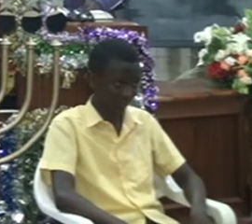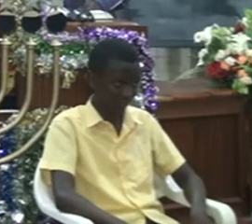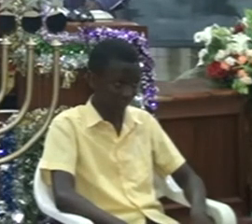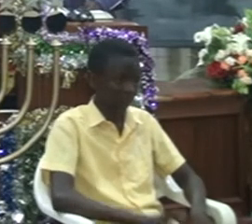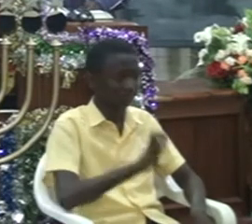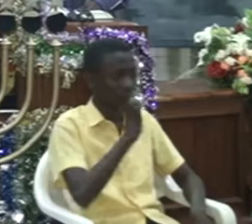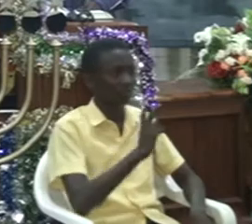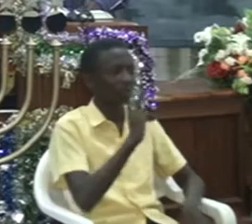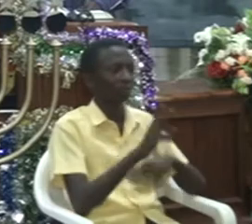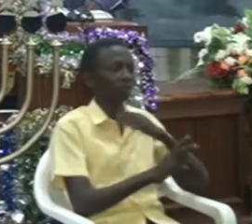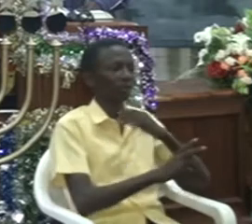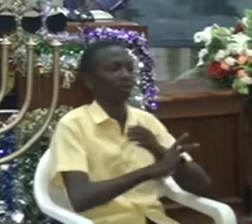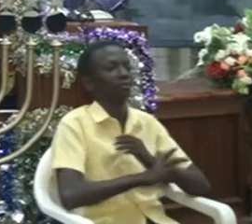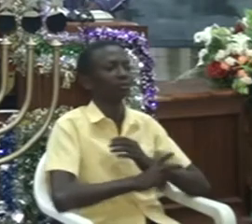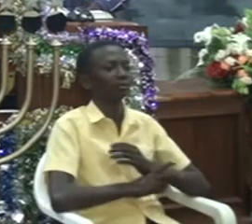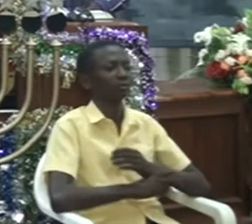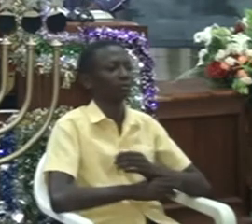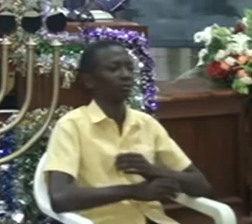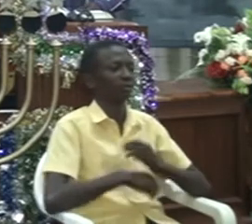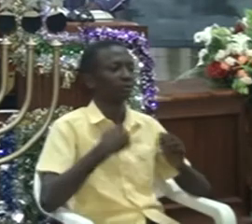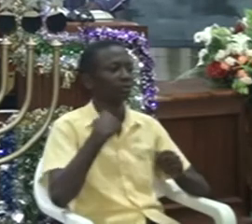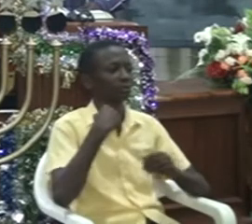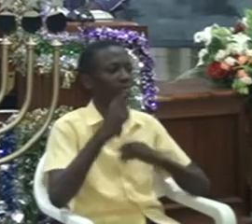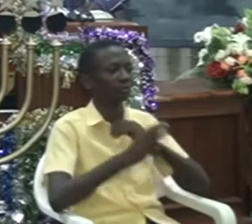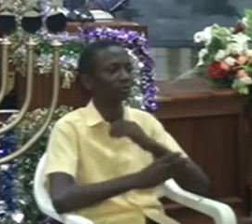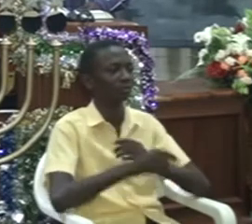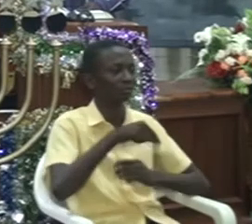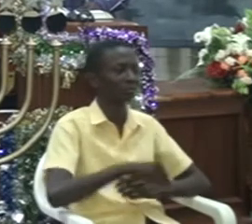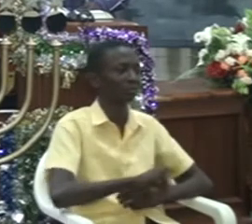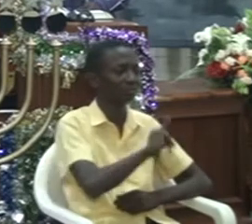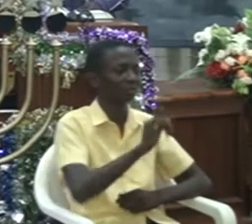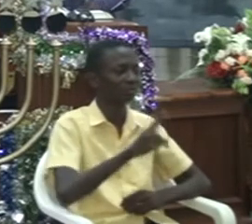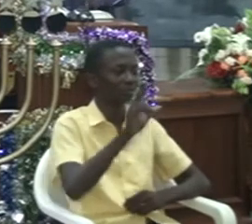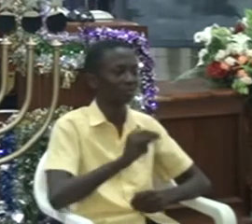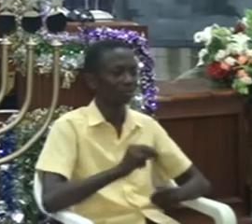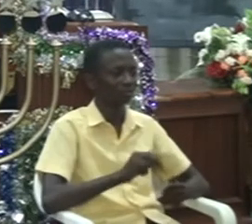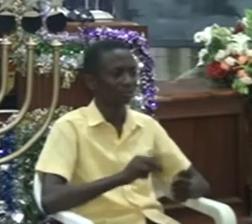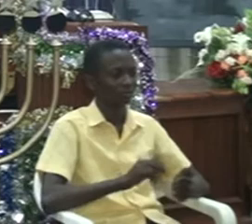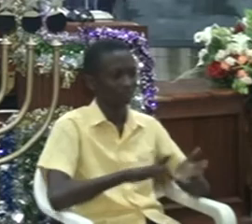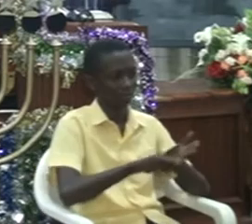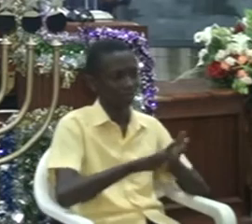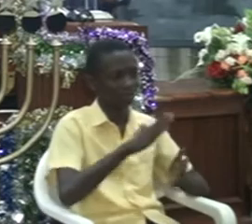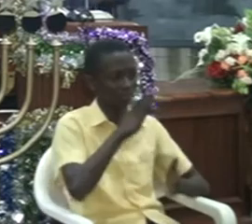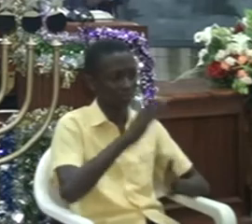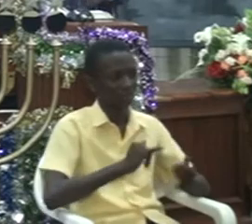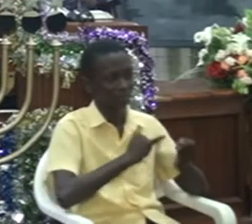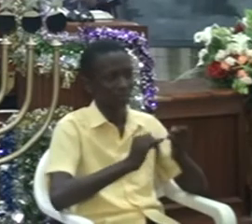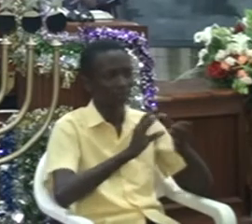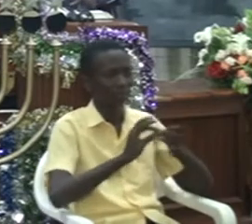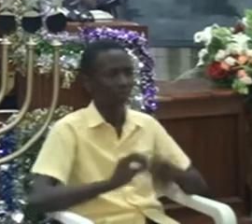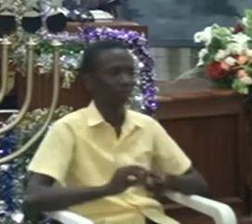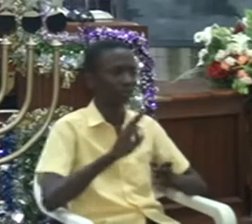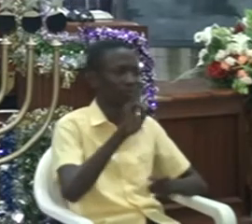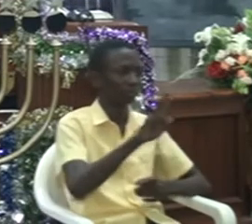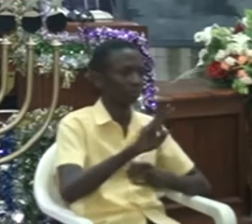C'est vraiment volontairement que je ne lis pas la fin des deux versets. Nika kusudi kabisa ndio